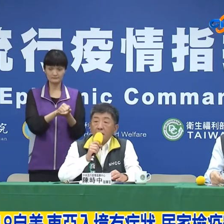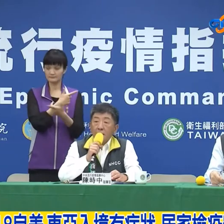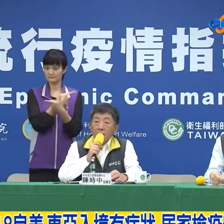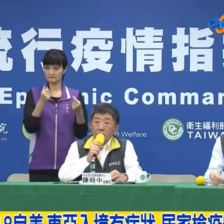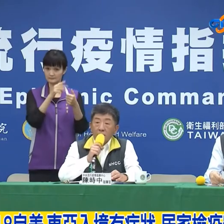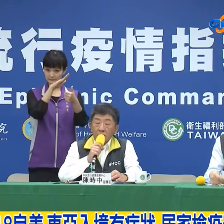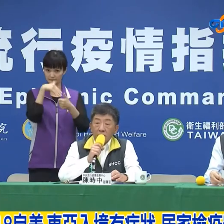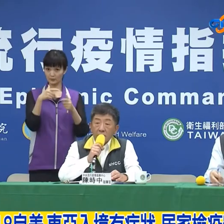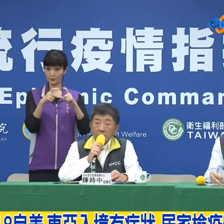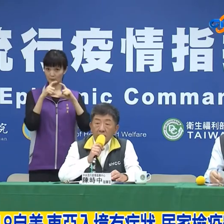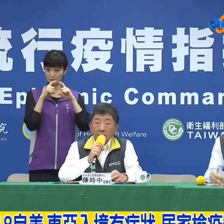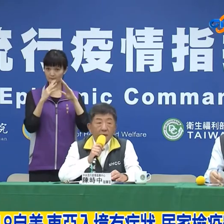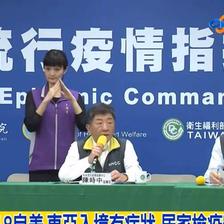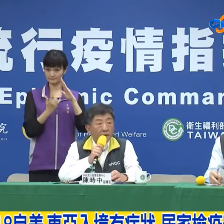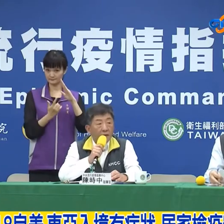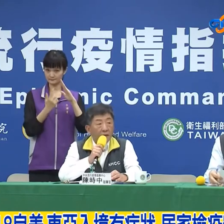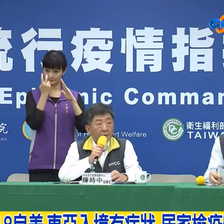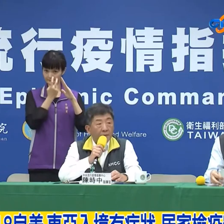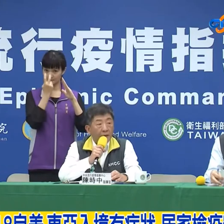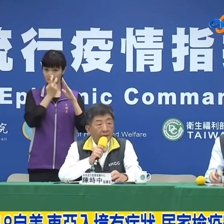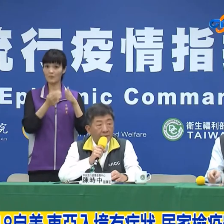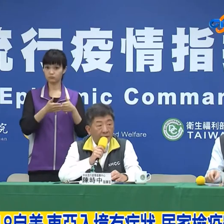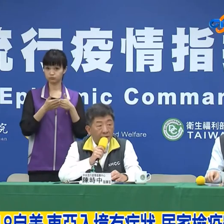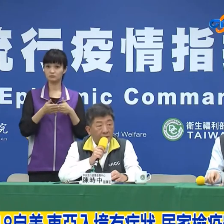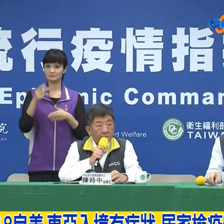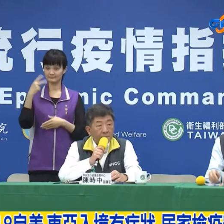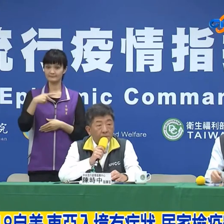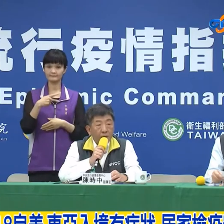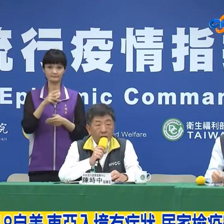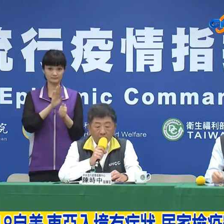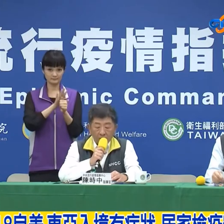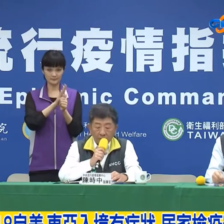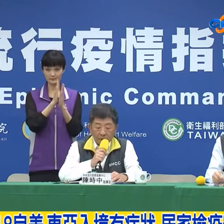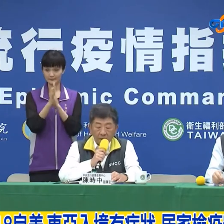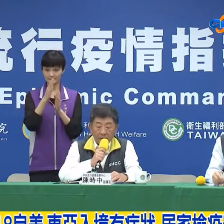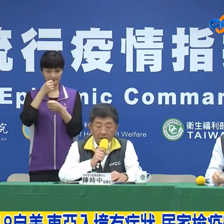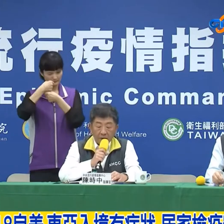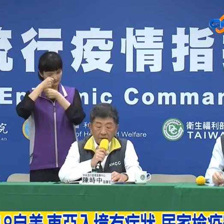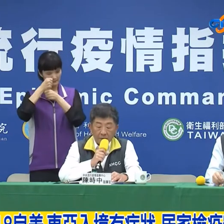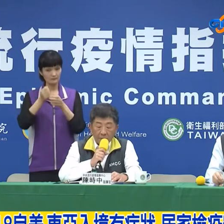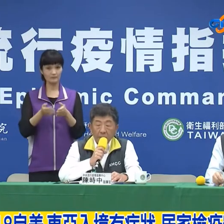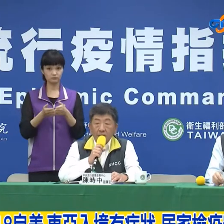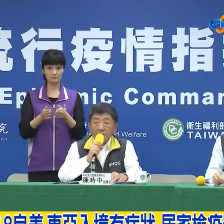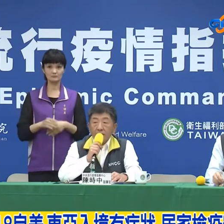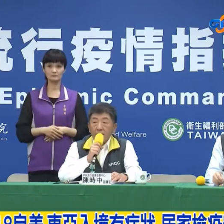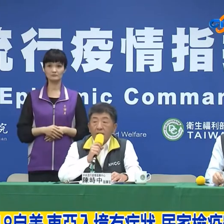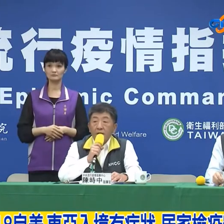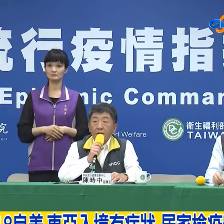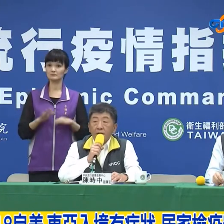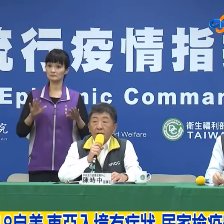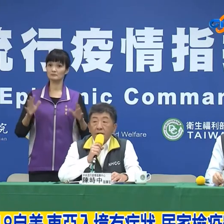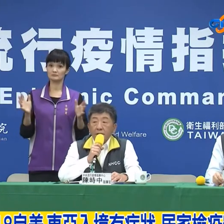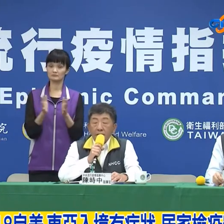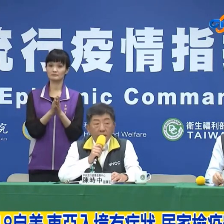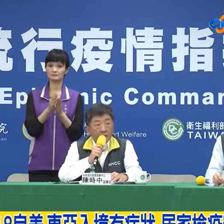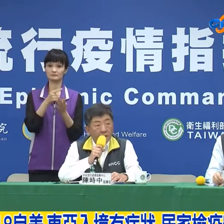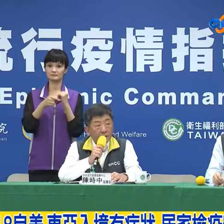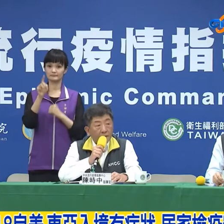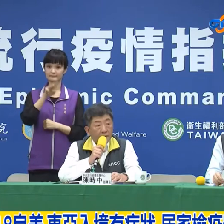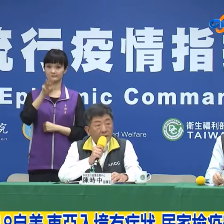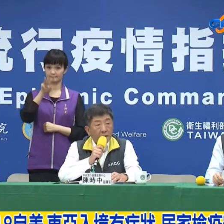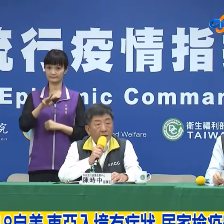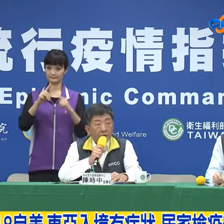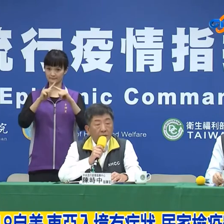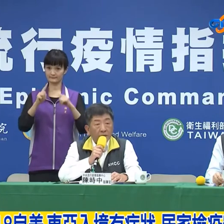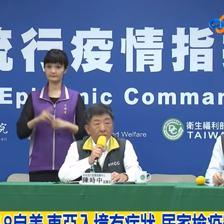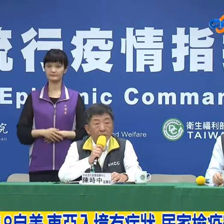回好做居家检疫，然后安排裁剪。好，那这边大概有差不多是3000人，好，那